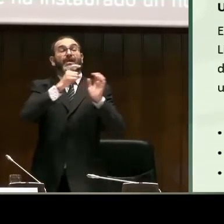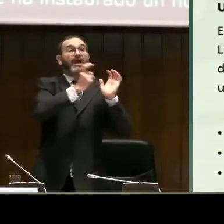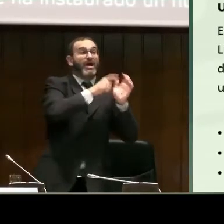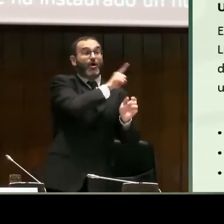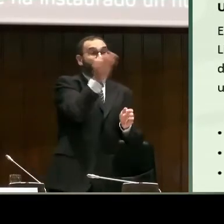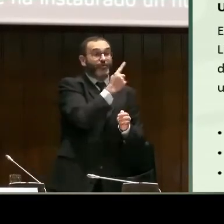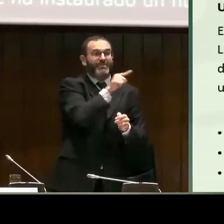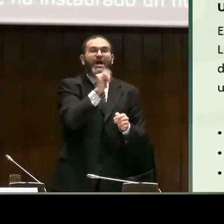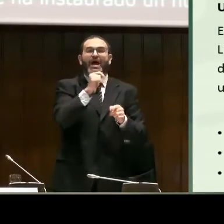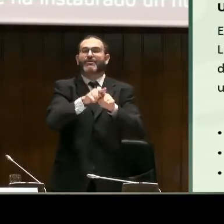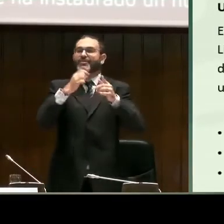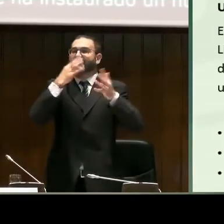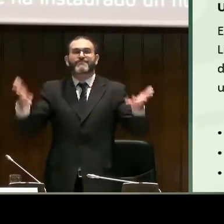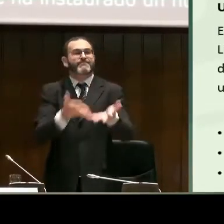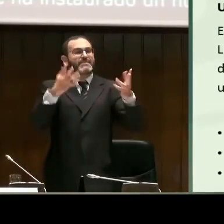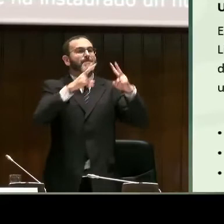la ley autonómica.